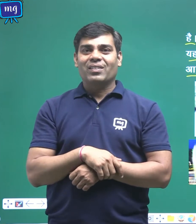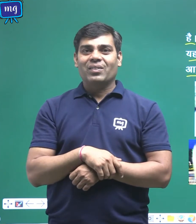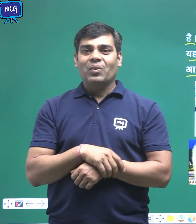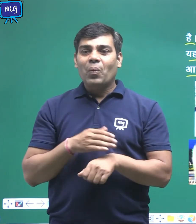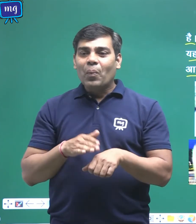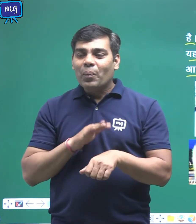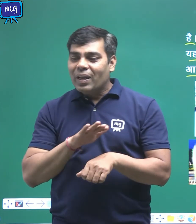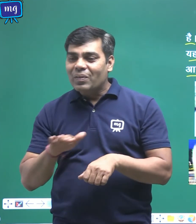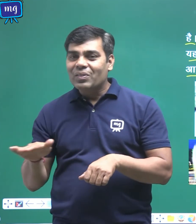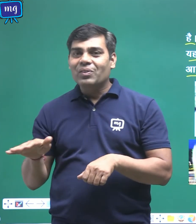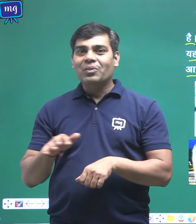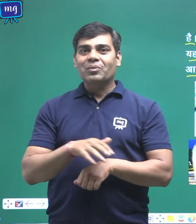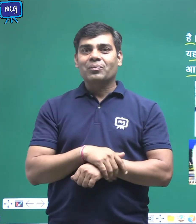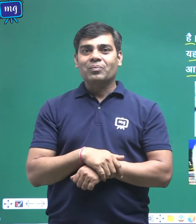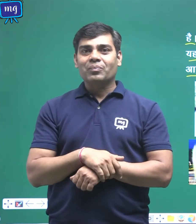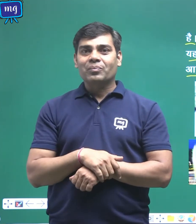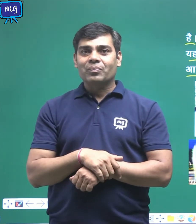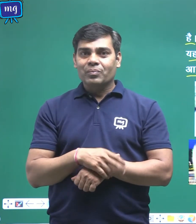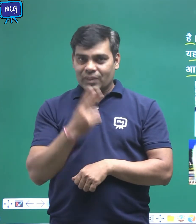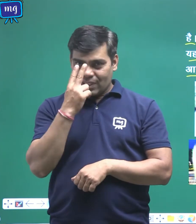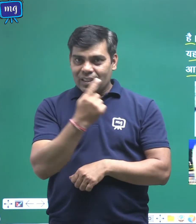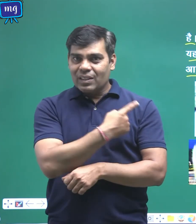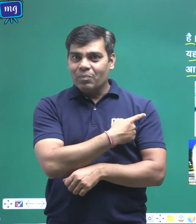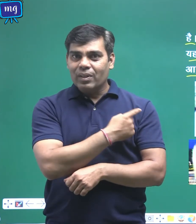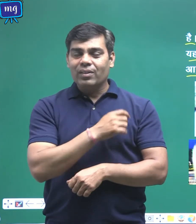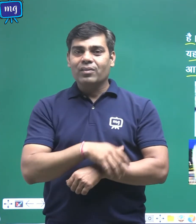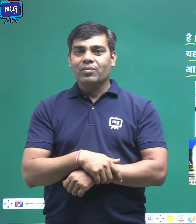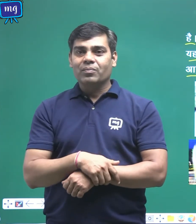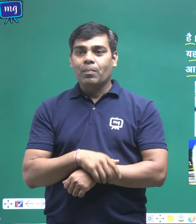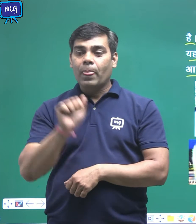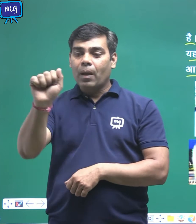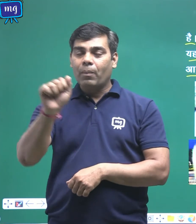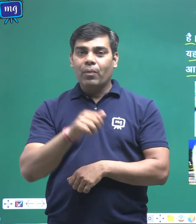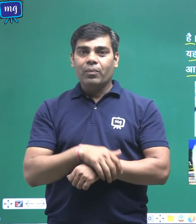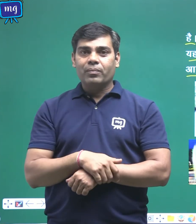प्यारे बच्चों, इस चित्र में आपको